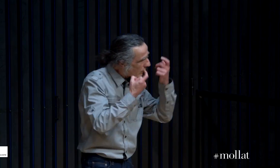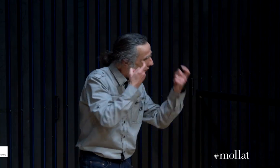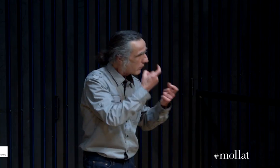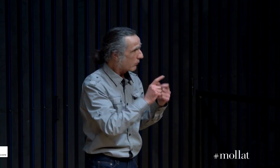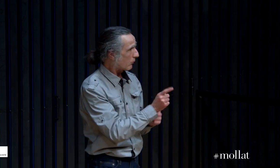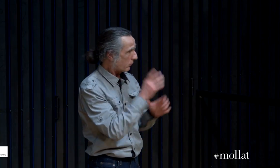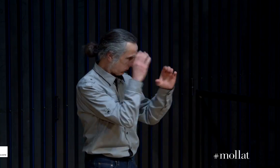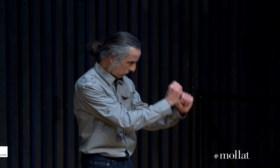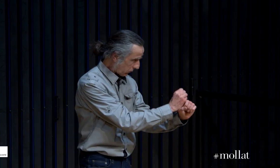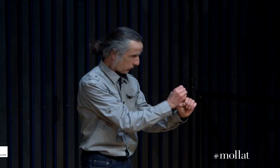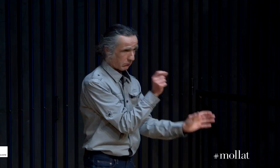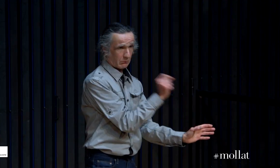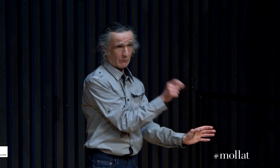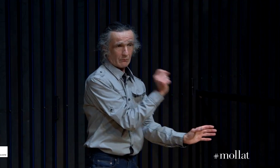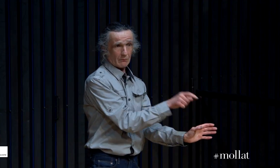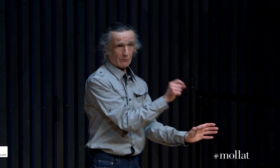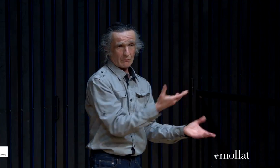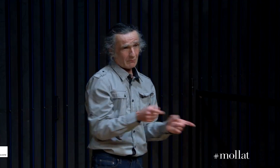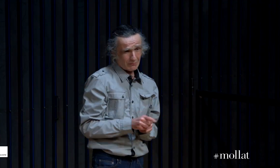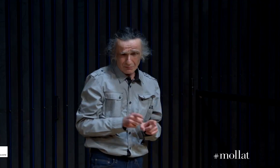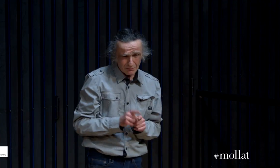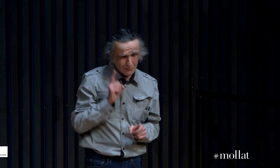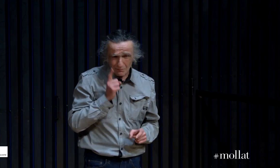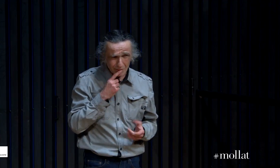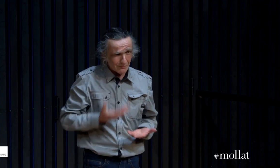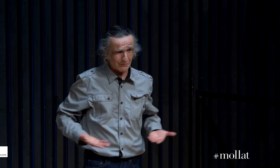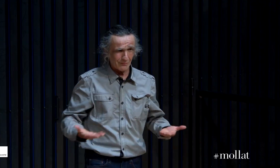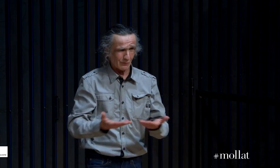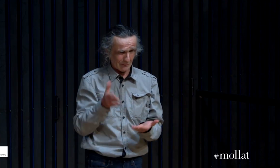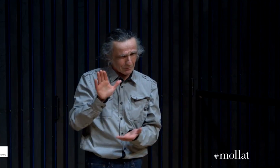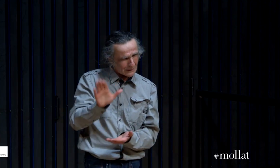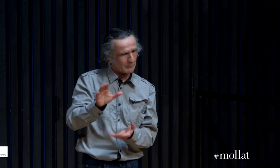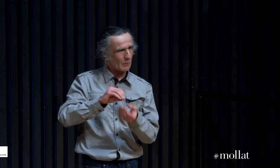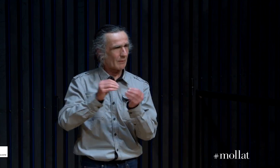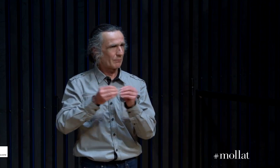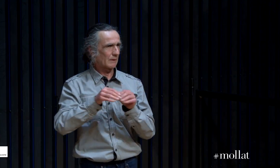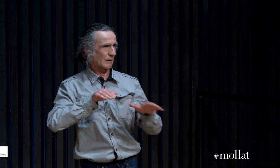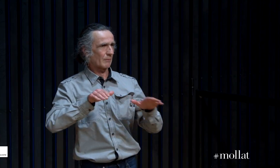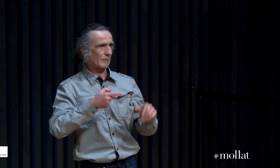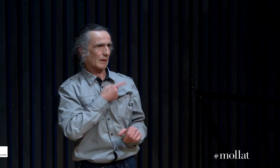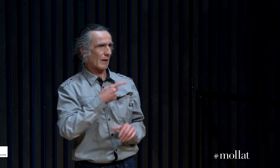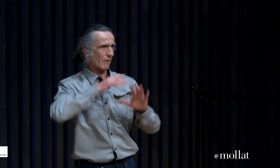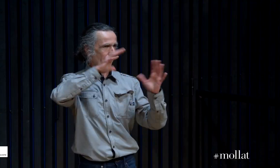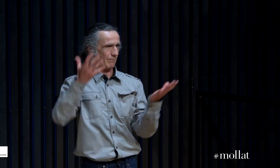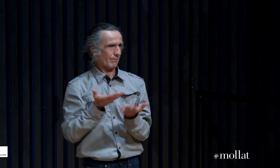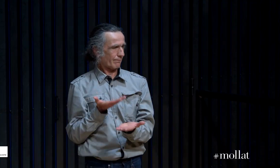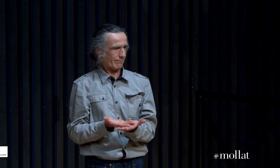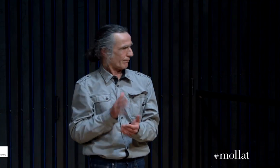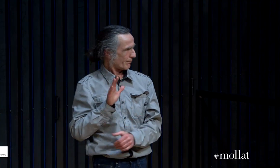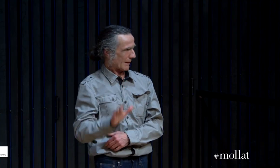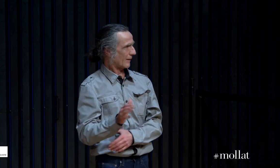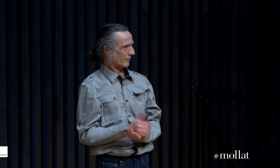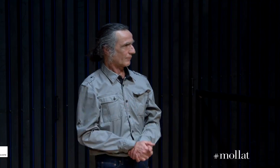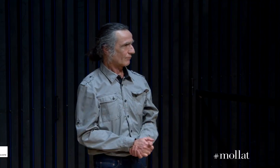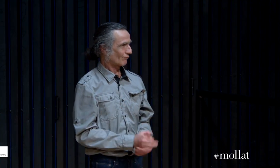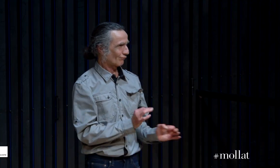pas en charge, qu'on soigne que d'un côté et qu'il s'agit d'autant. Et donc la situation, elle est particulière,